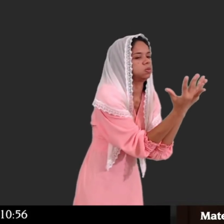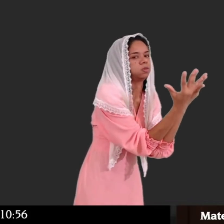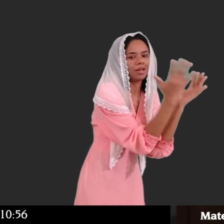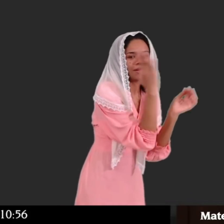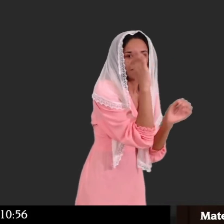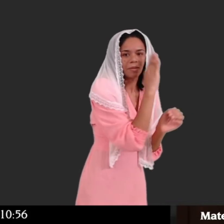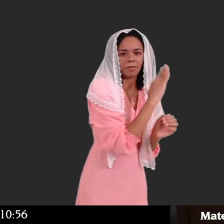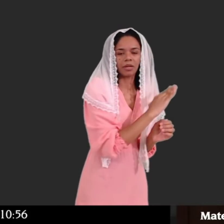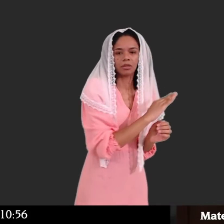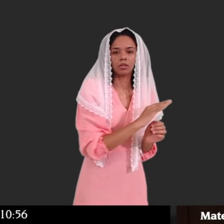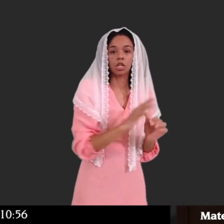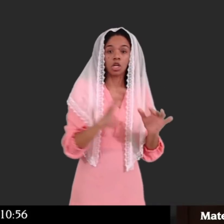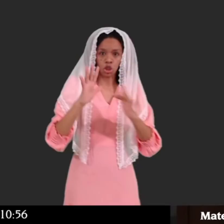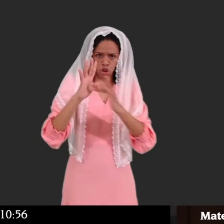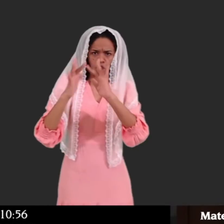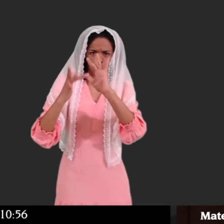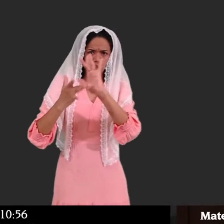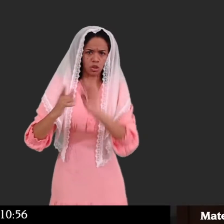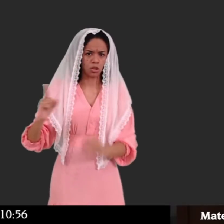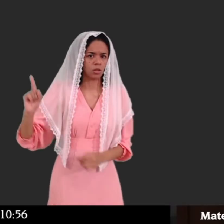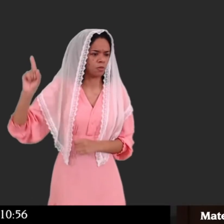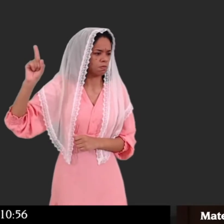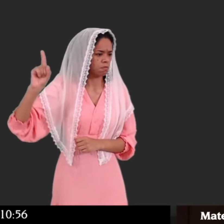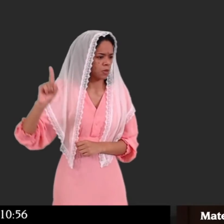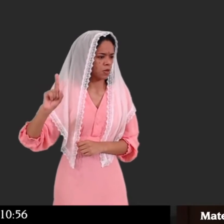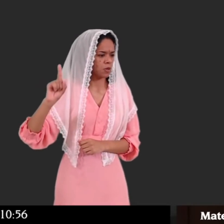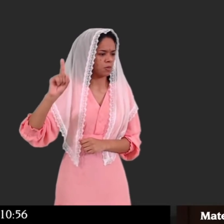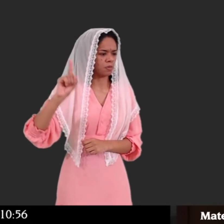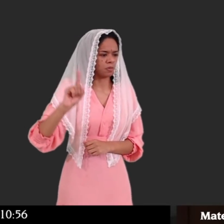levantou para amaldiçoá-lo, não foram os romanos,